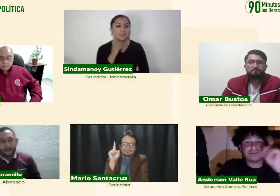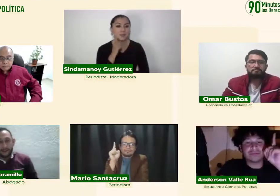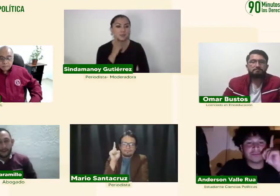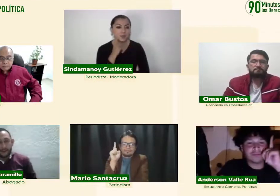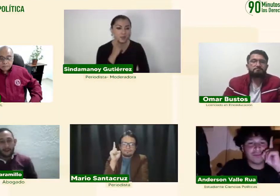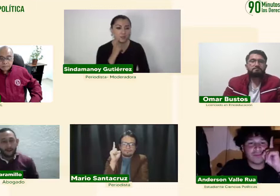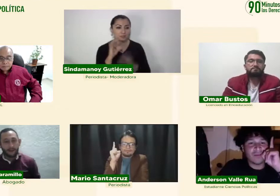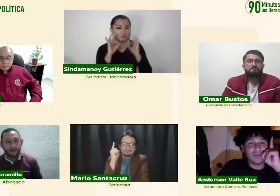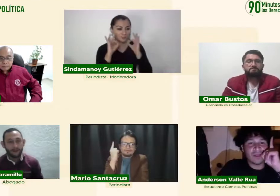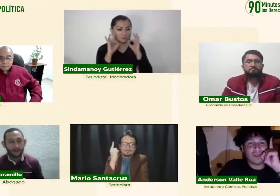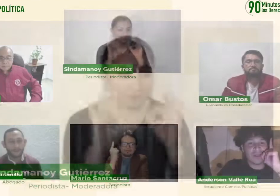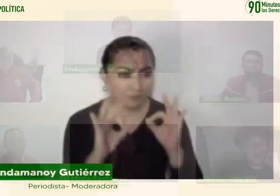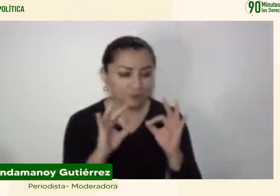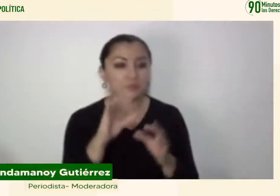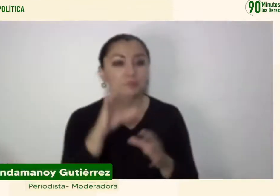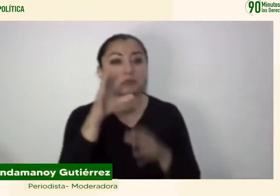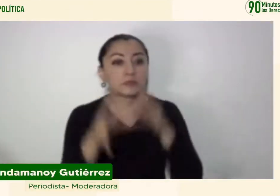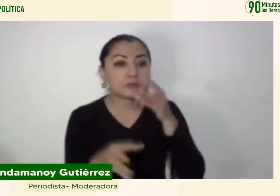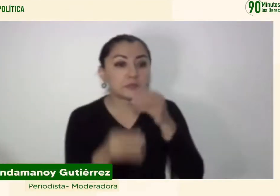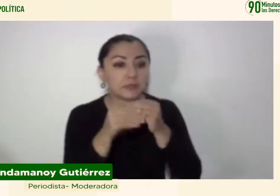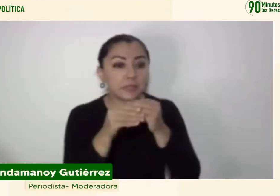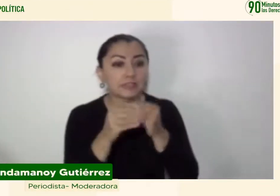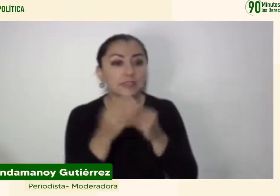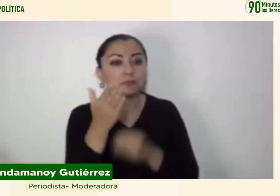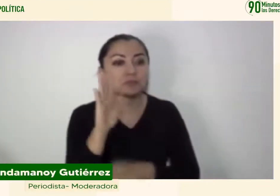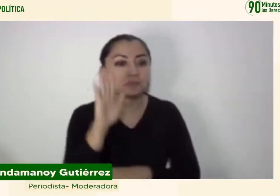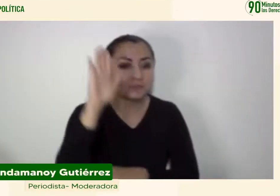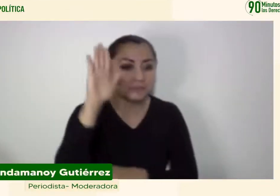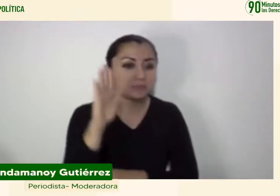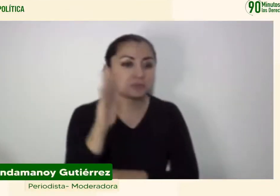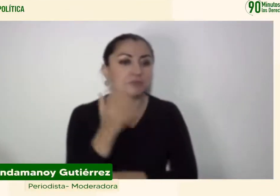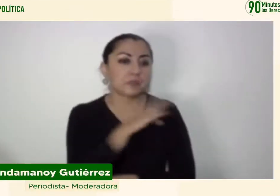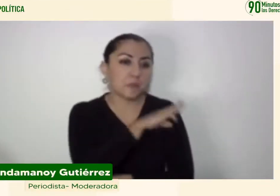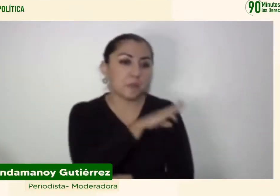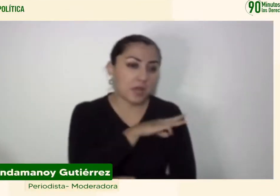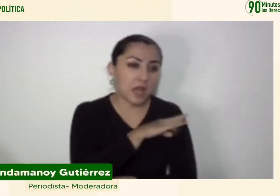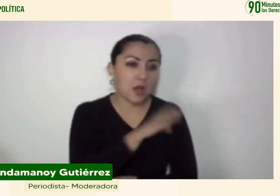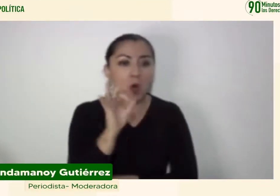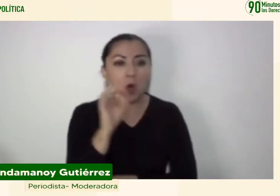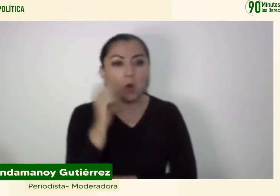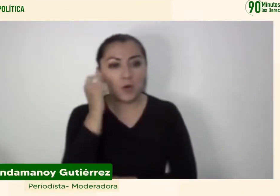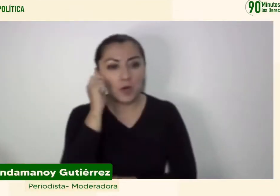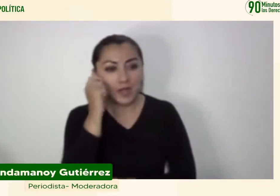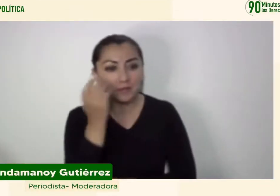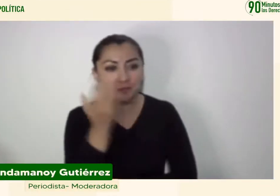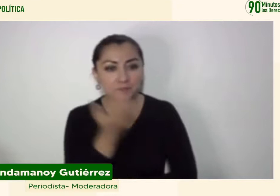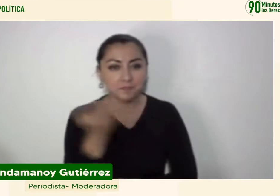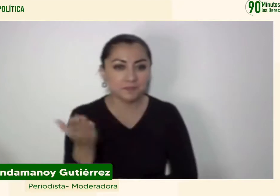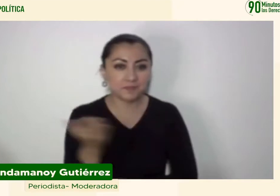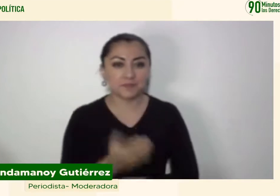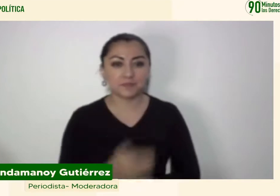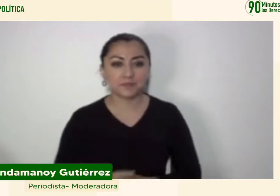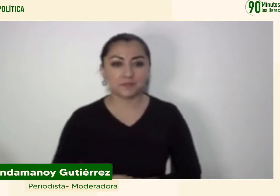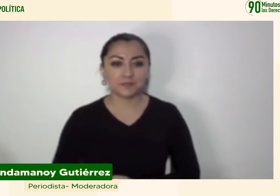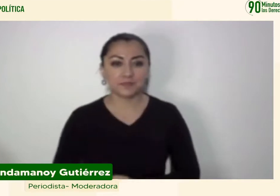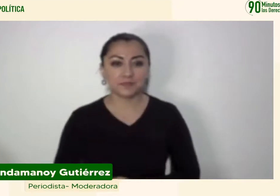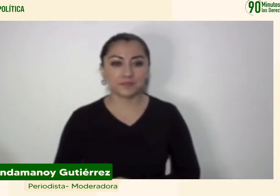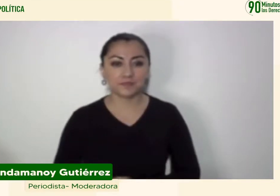muchas gracias juan daniel perfecto vamos con alguien más puede ser mario o puede